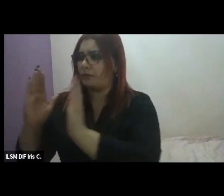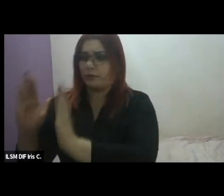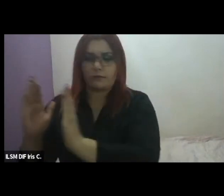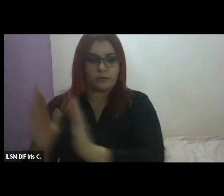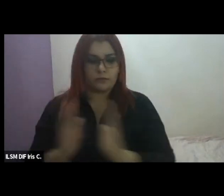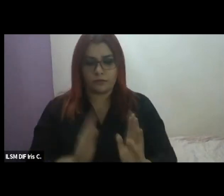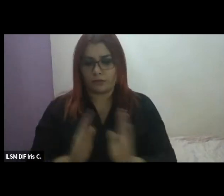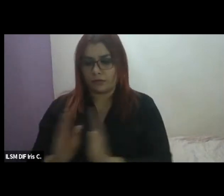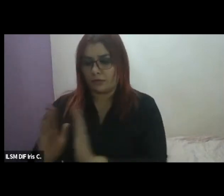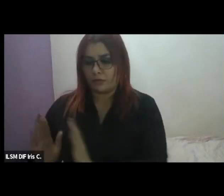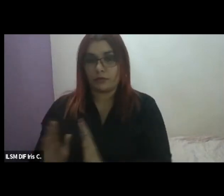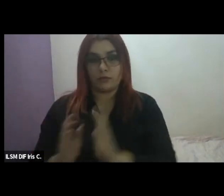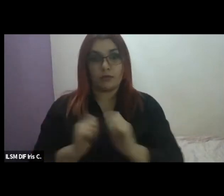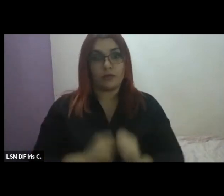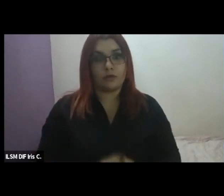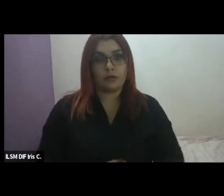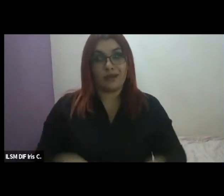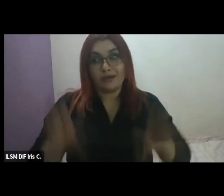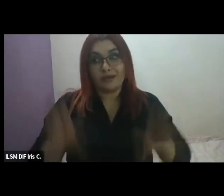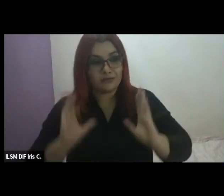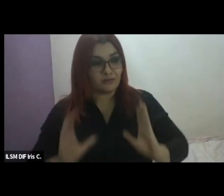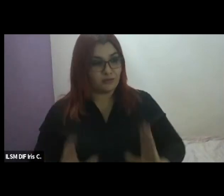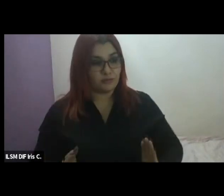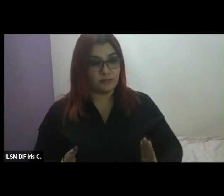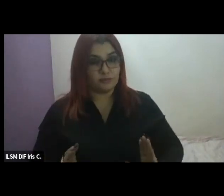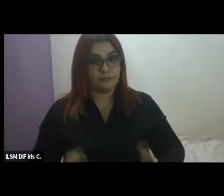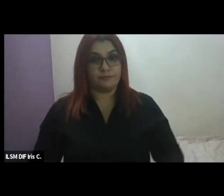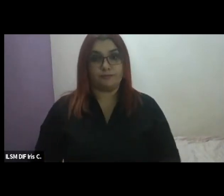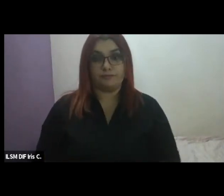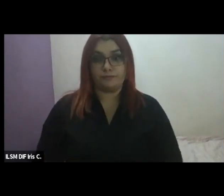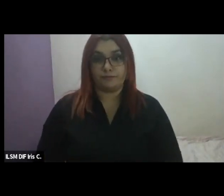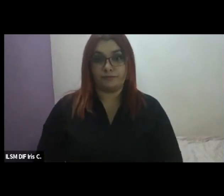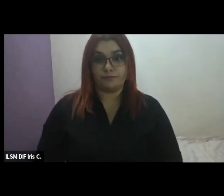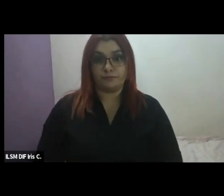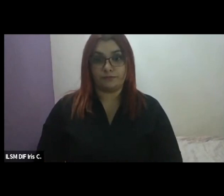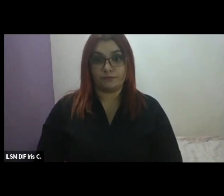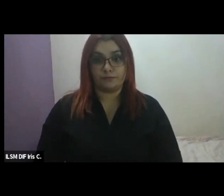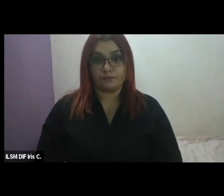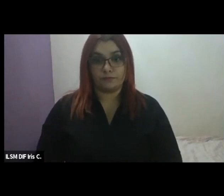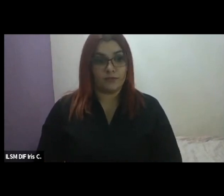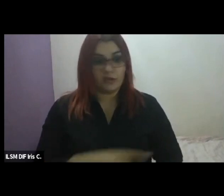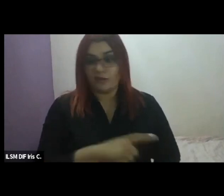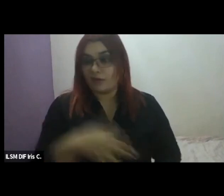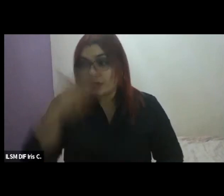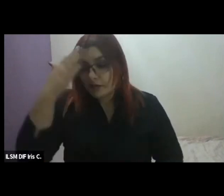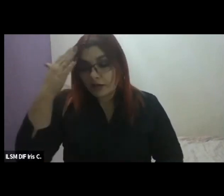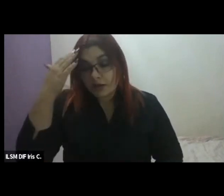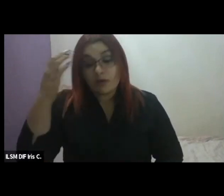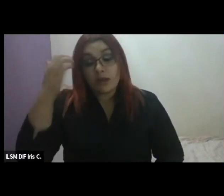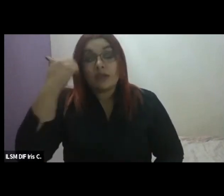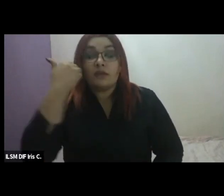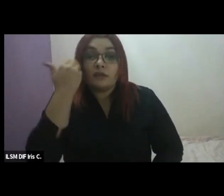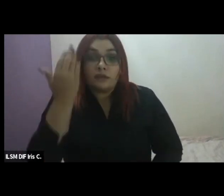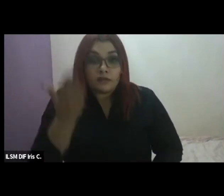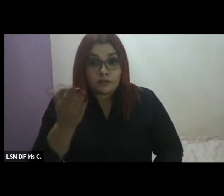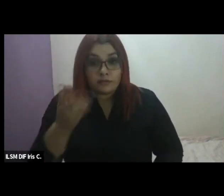disciplinar a estos cuerpos en esos estados capitalistas.